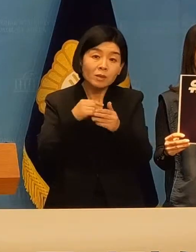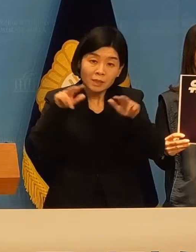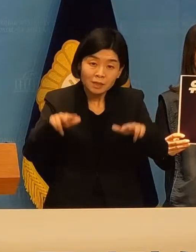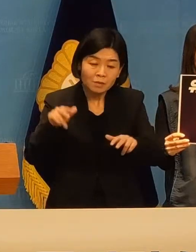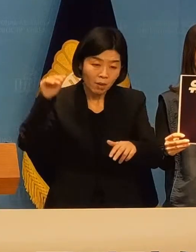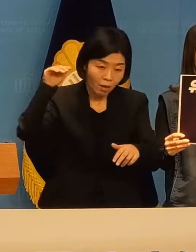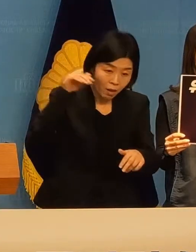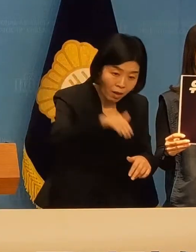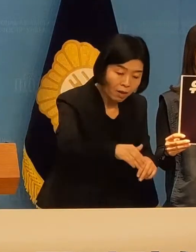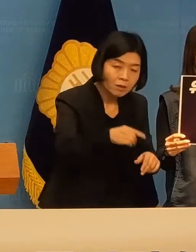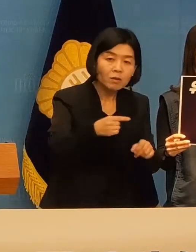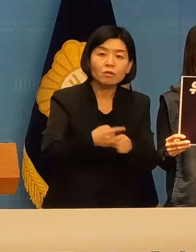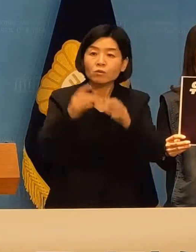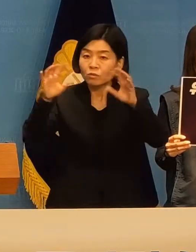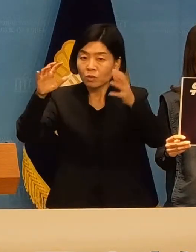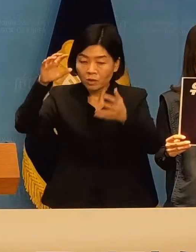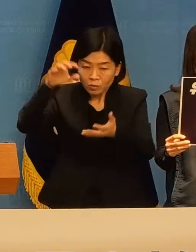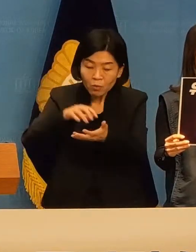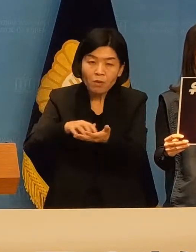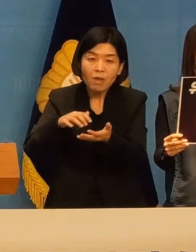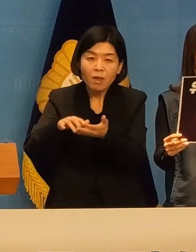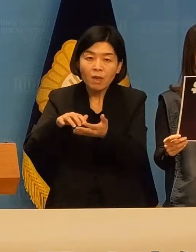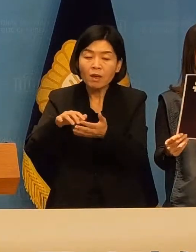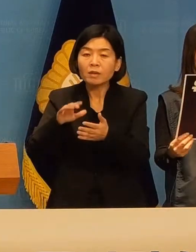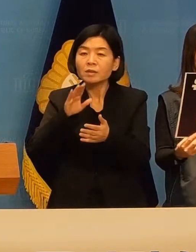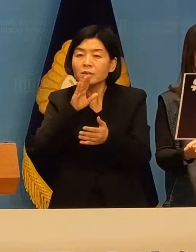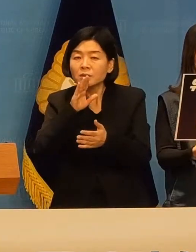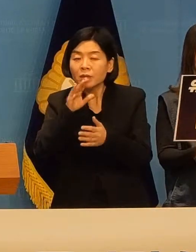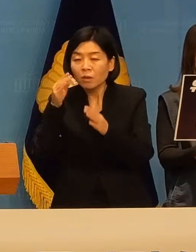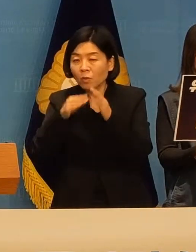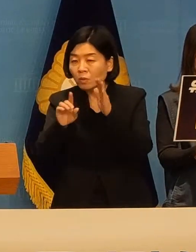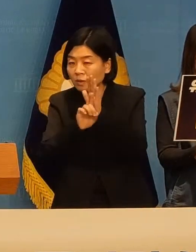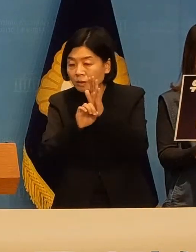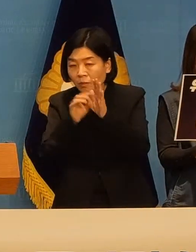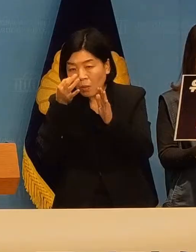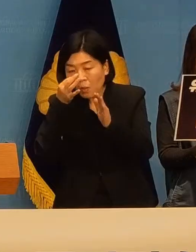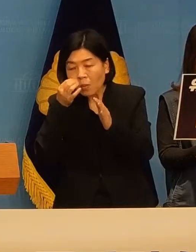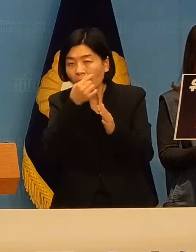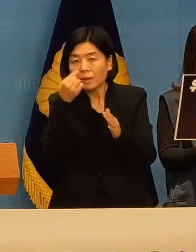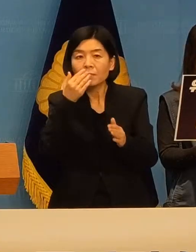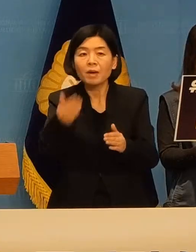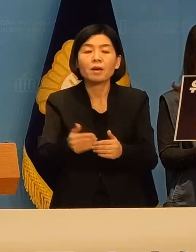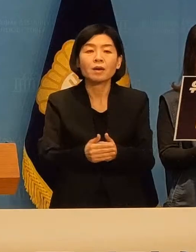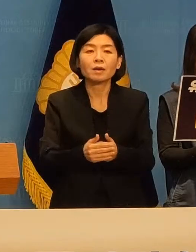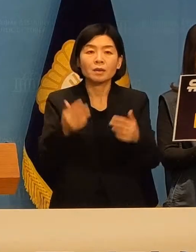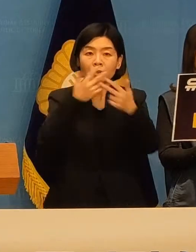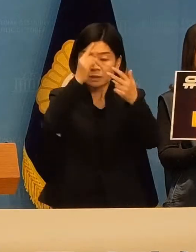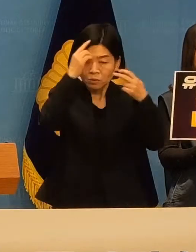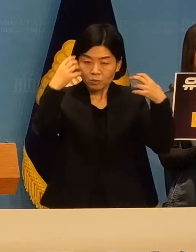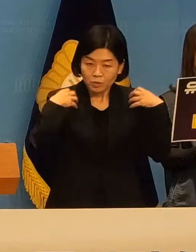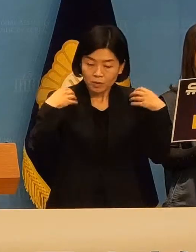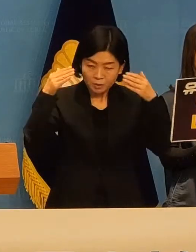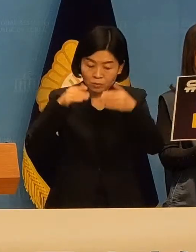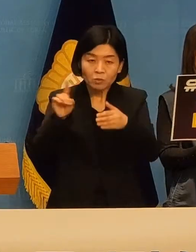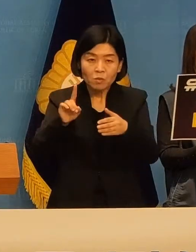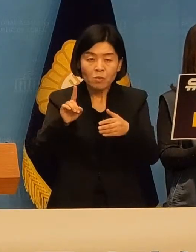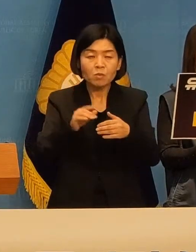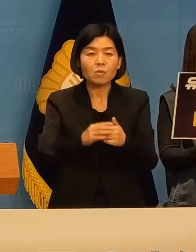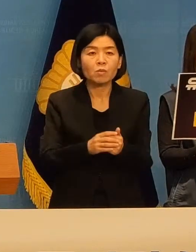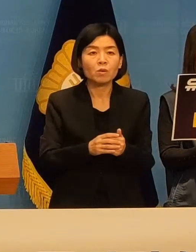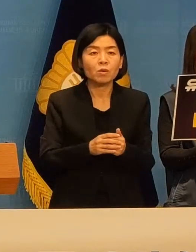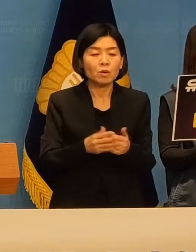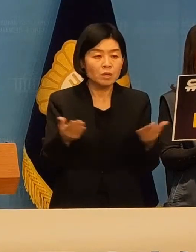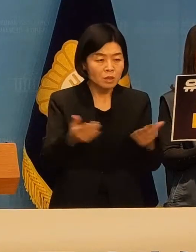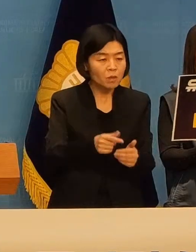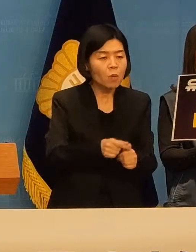통계, 사업체 공시 자료로도 확인할 수 있다. 그 무엇보다 이재명 정부가 주목해야 할 것은 심각한 고용